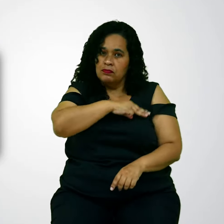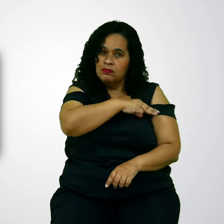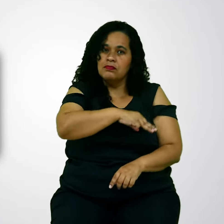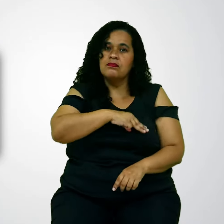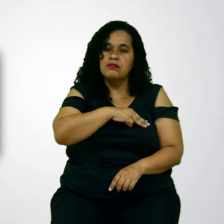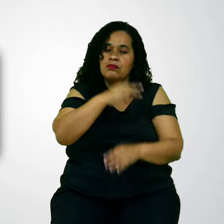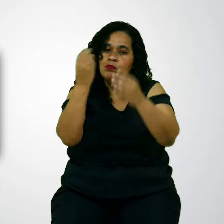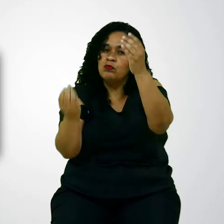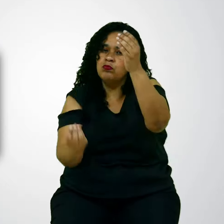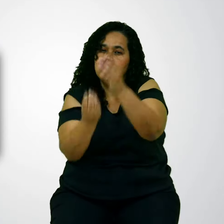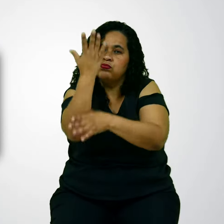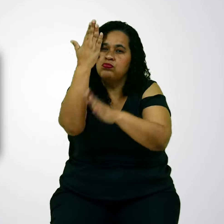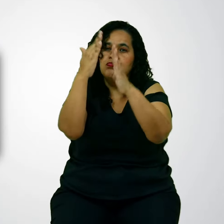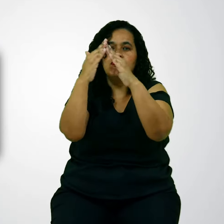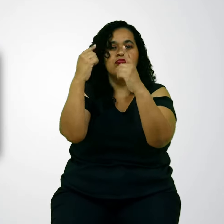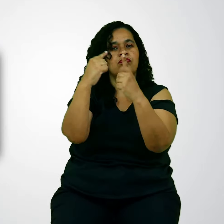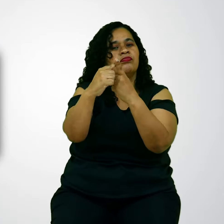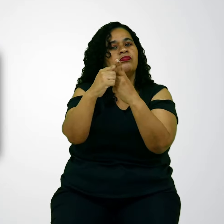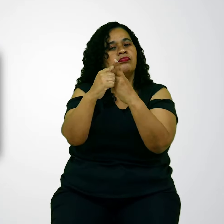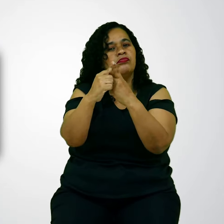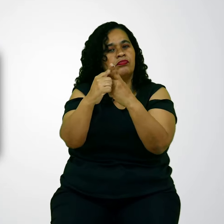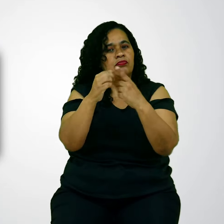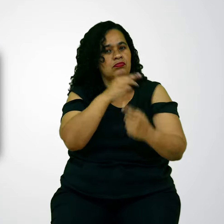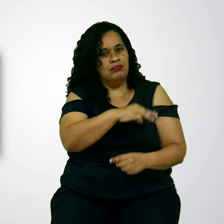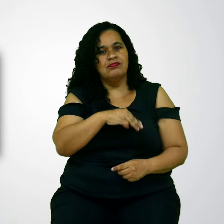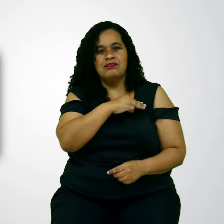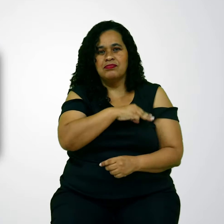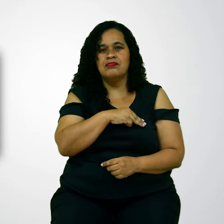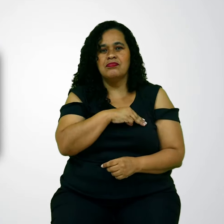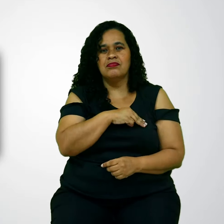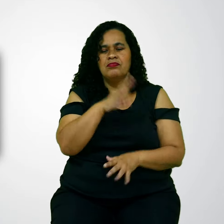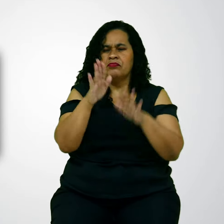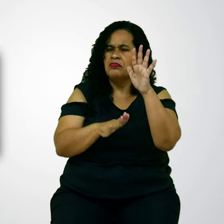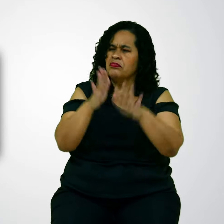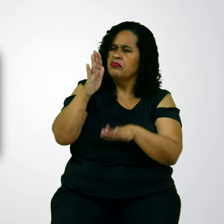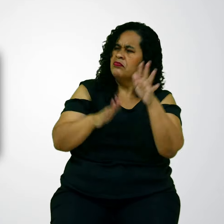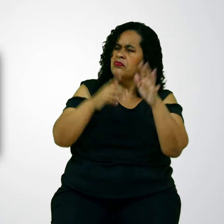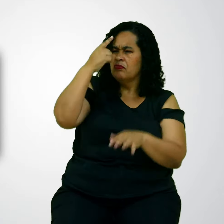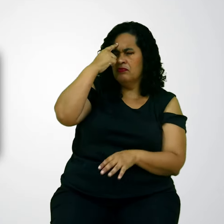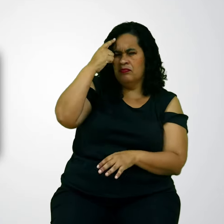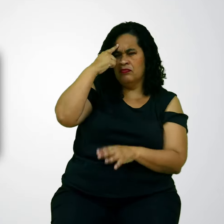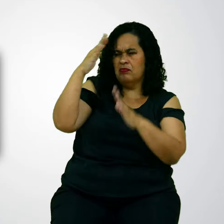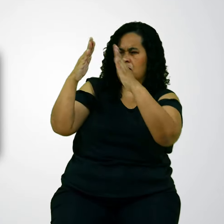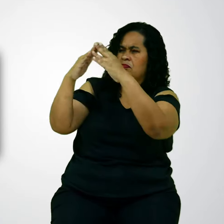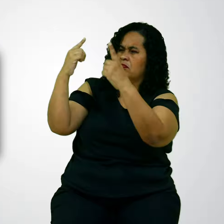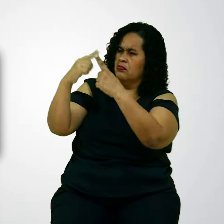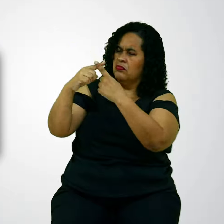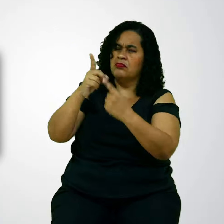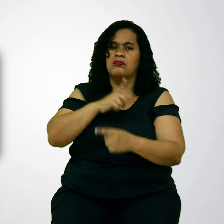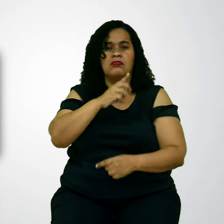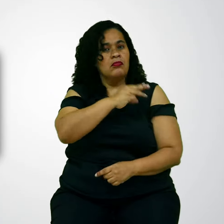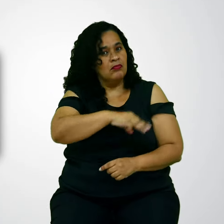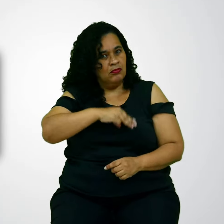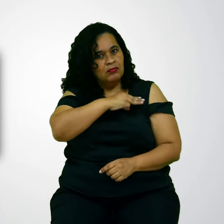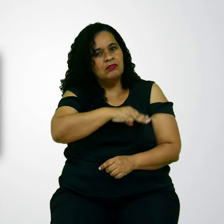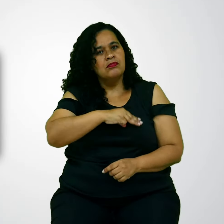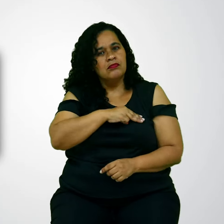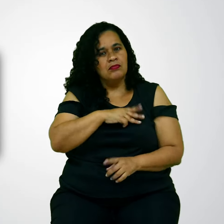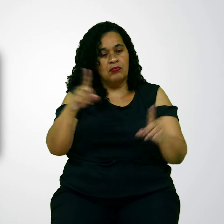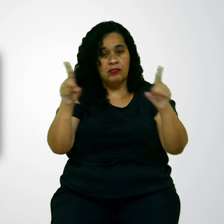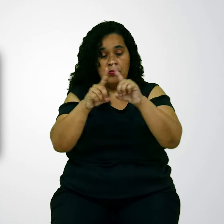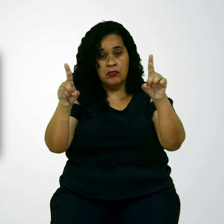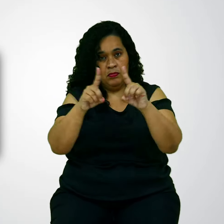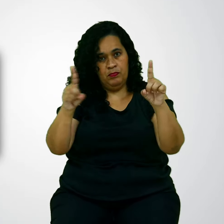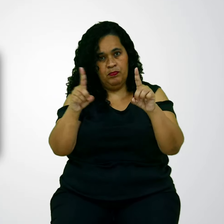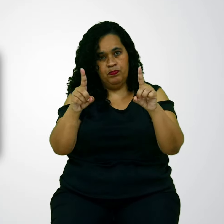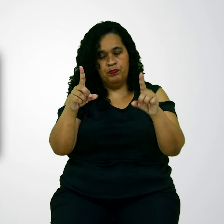missão. A gente sempre pensa ao contrário, né? Nós temos a igreja tem uma missão. Não, nós temos uma missão, que a gente vai